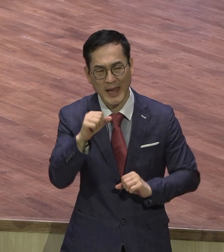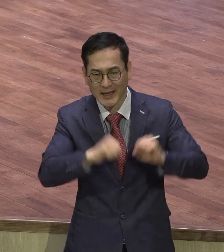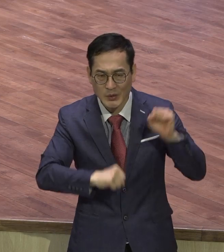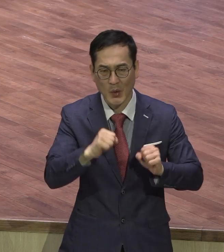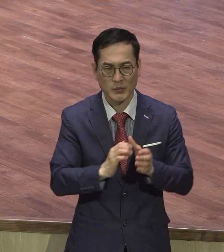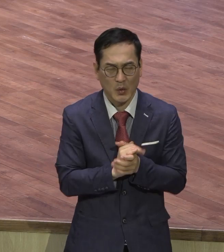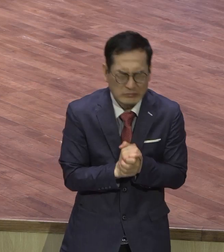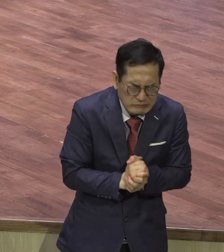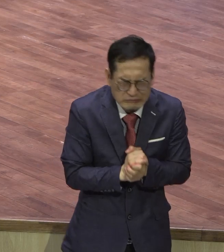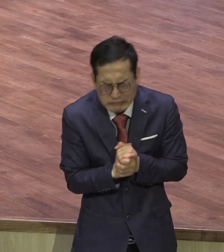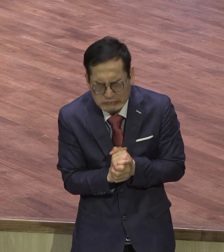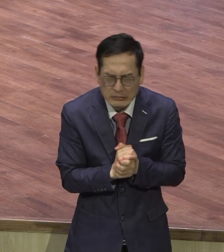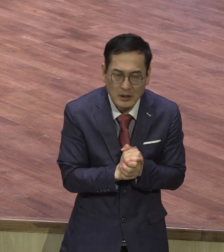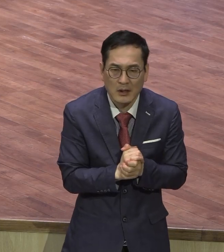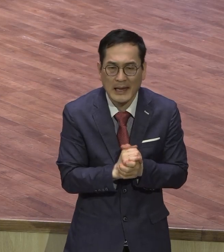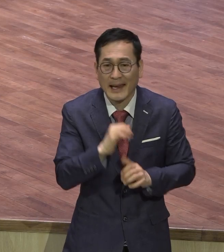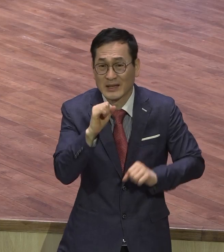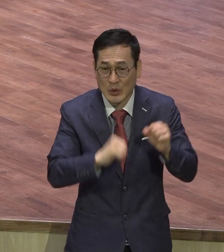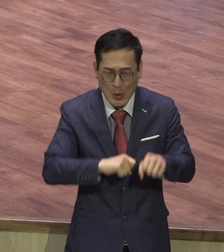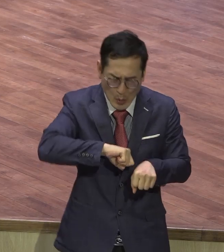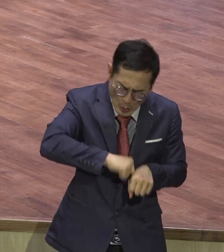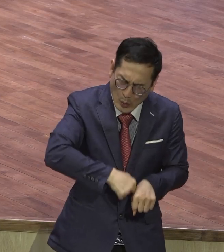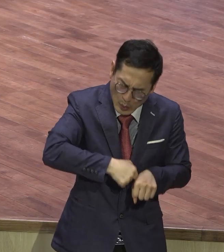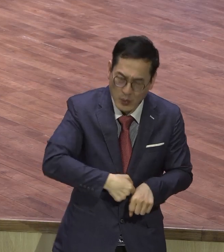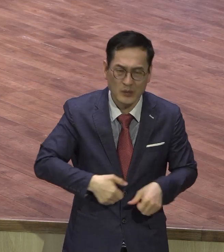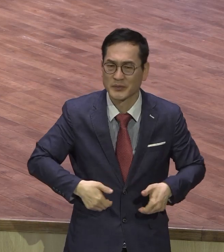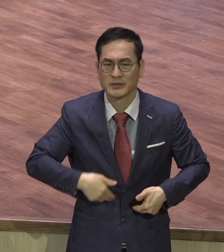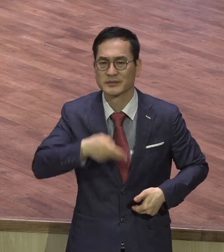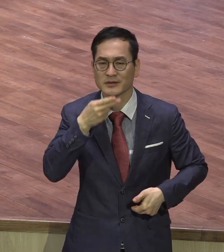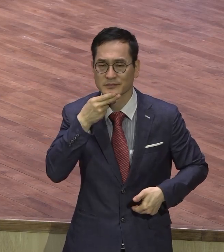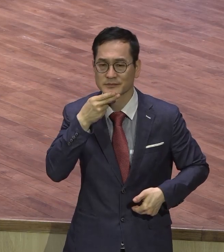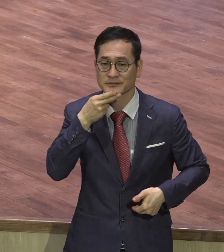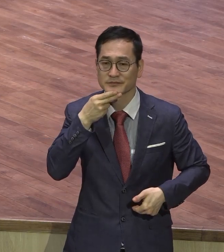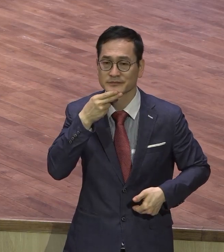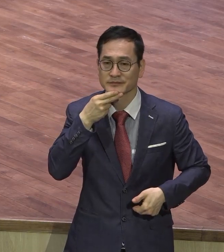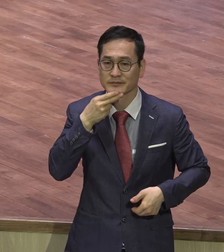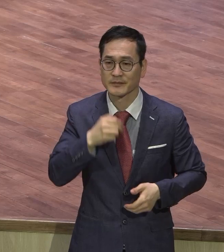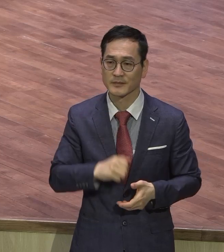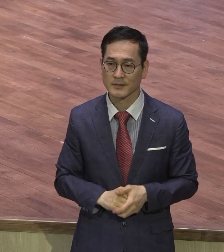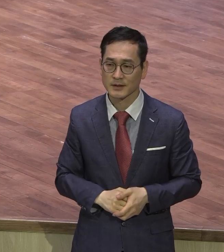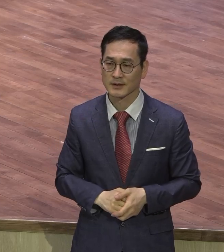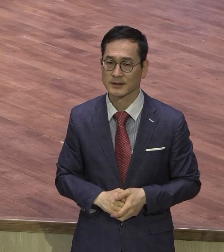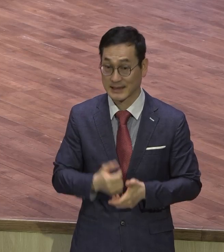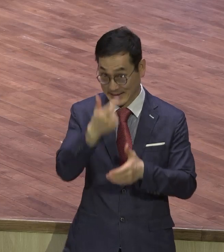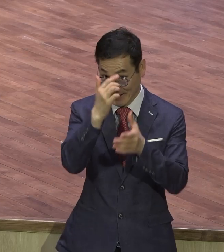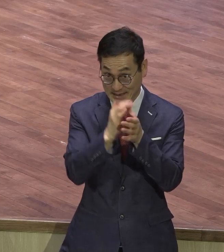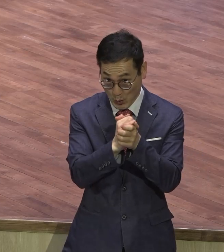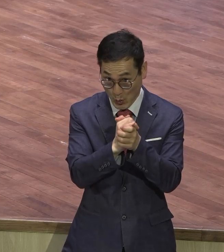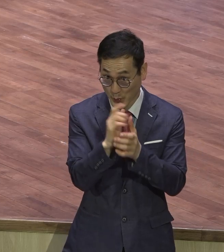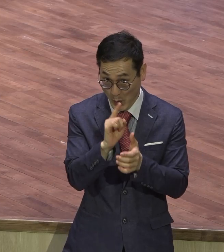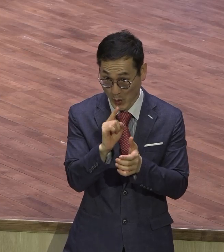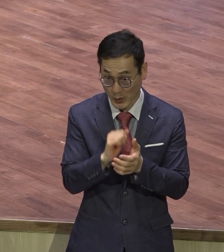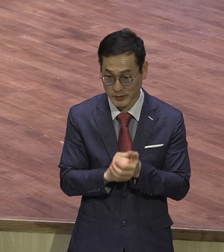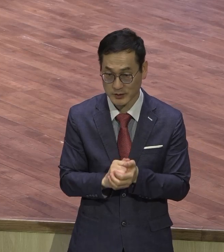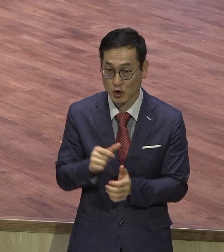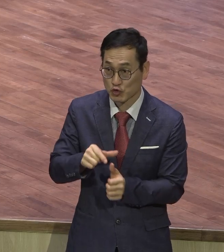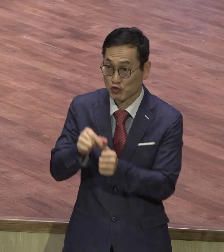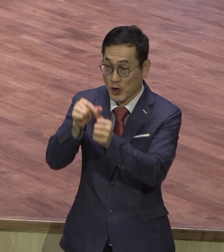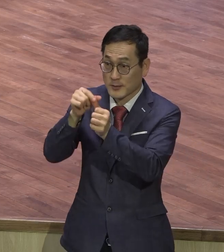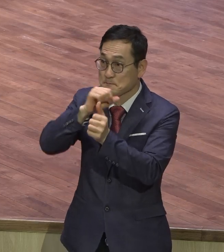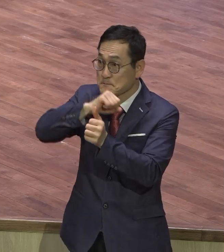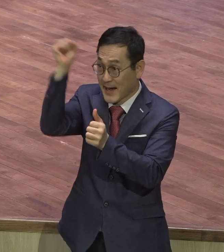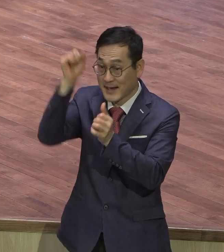없어요. 아버지하고 대화해요. 그래서 기도는 아무나 하는 것이 아니라 누구에게요?